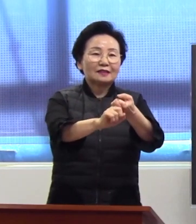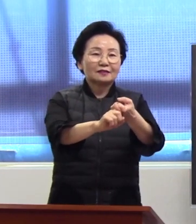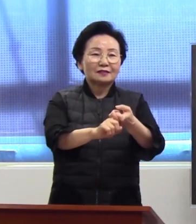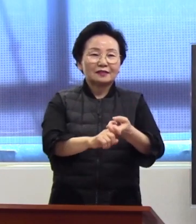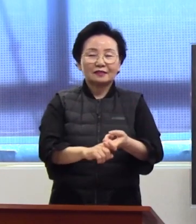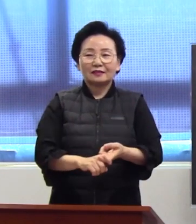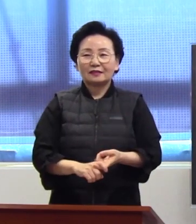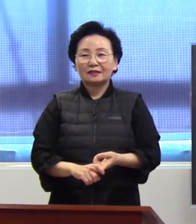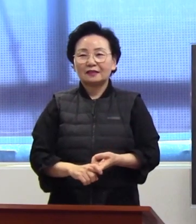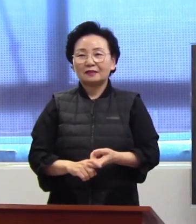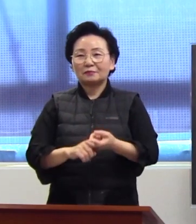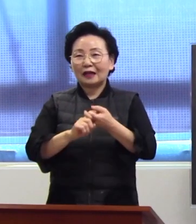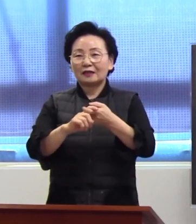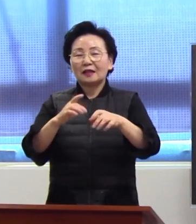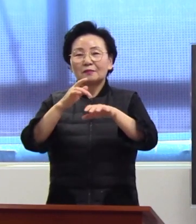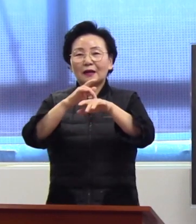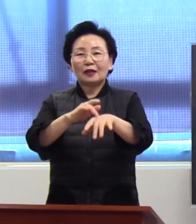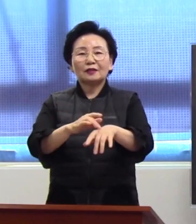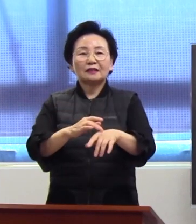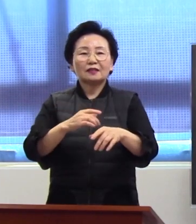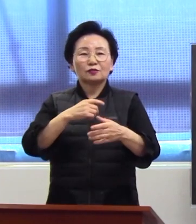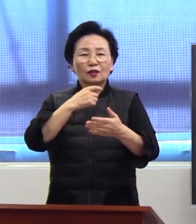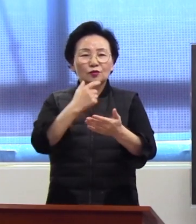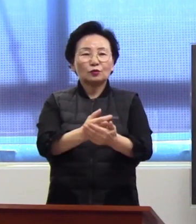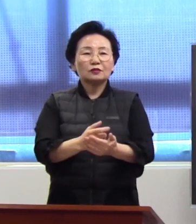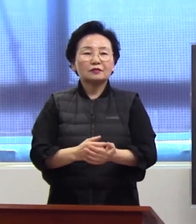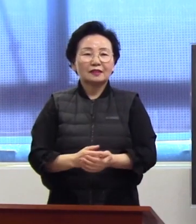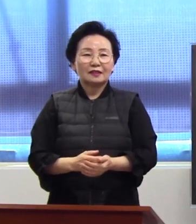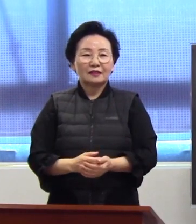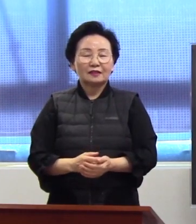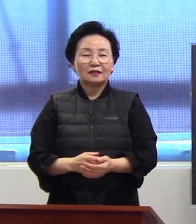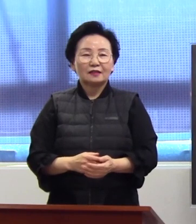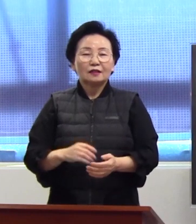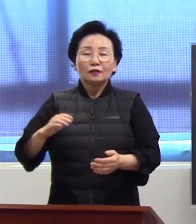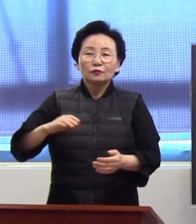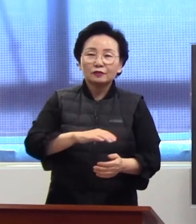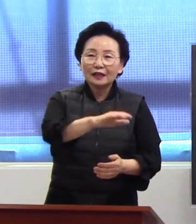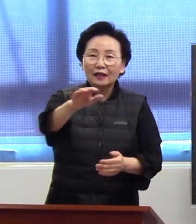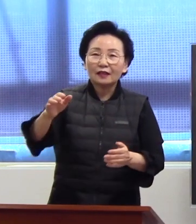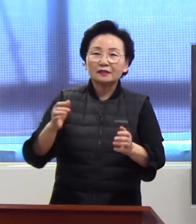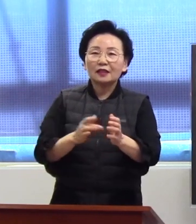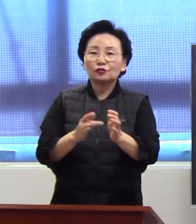있는 거예요. 마귀한테 속는 거야. 우리가